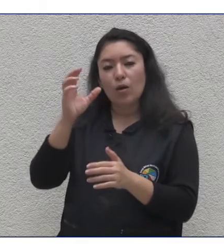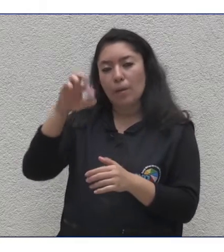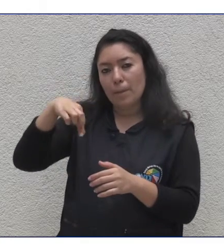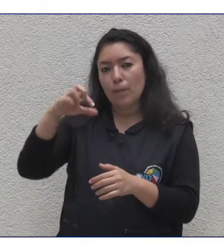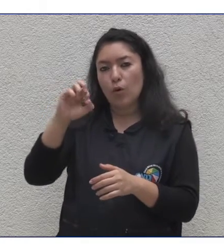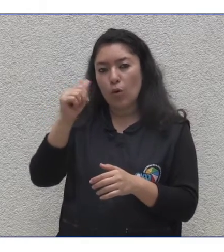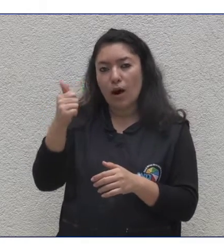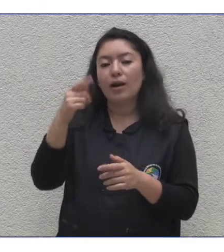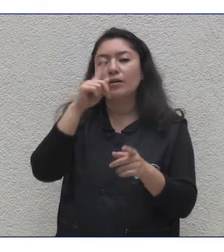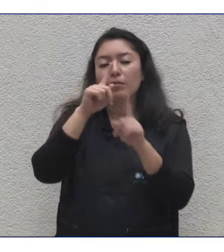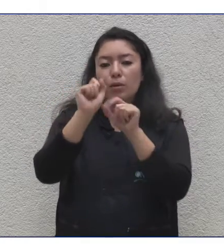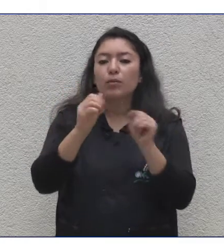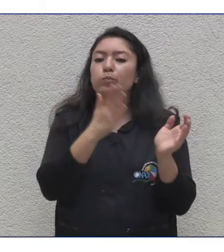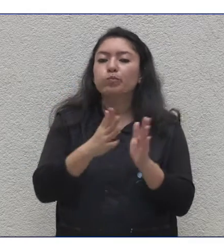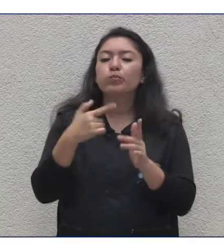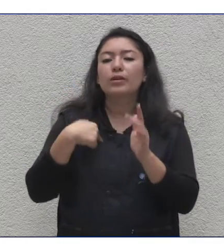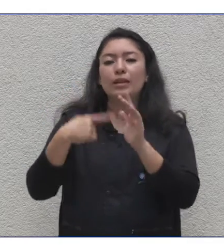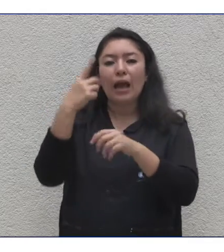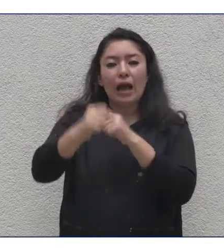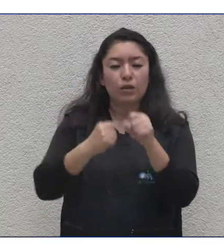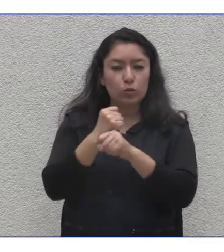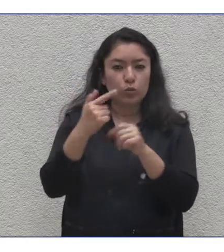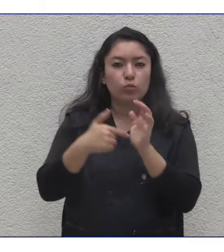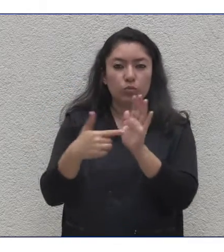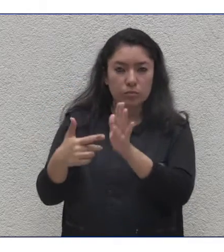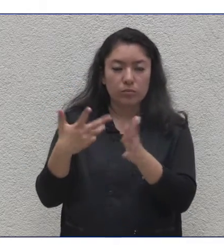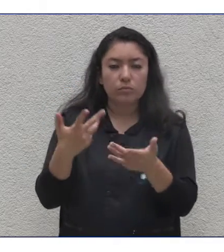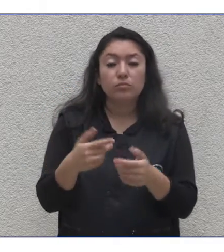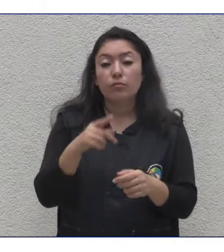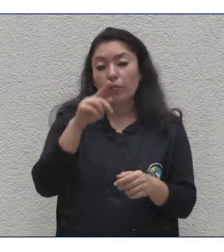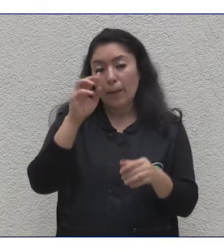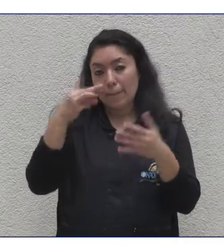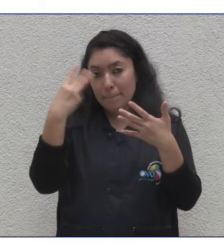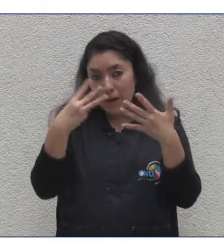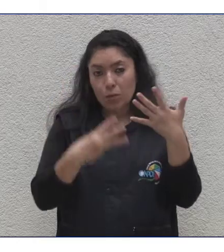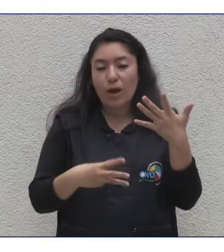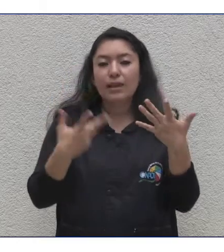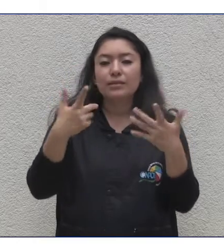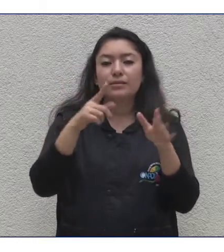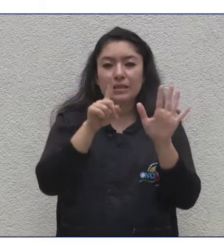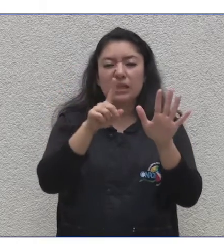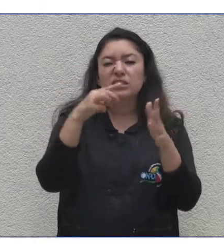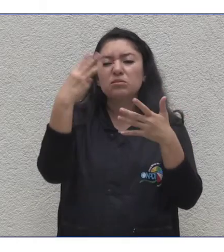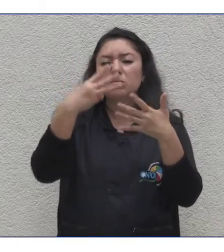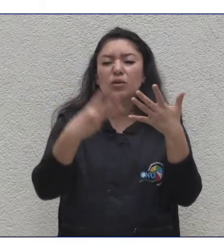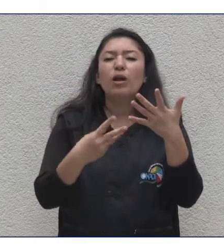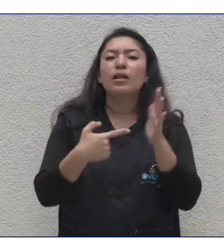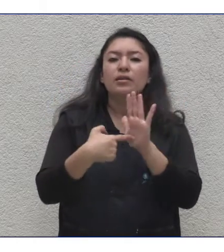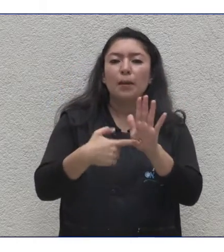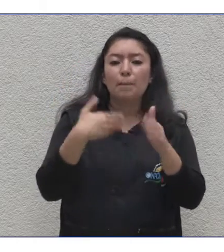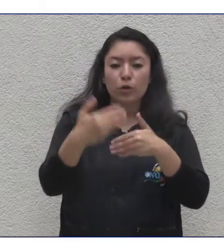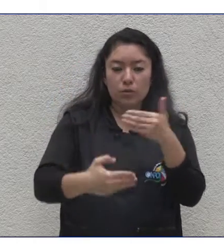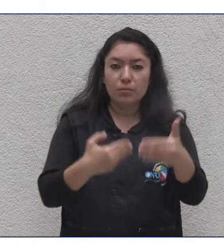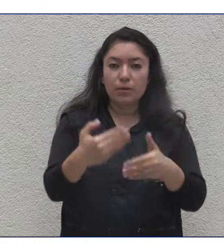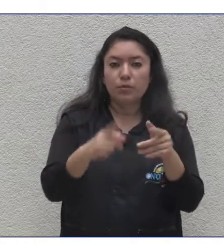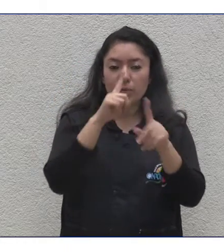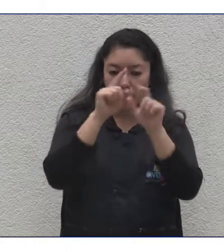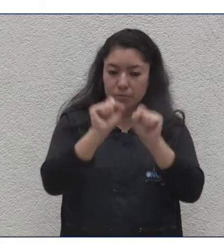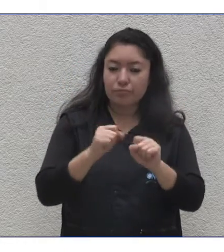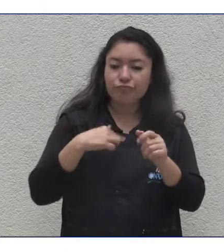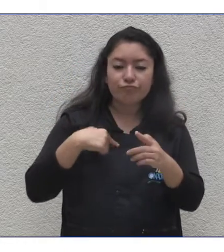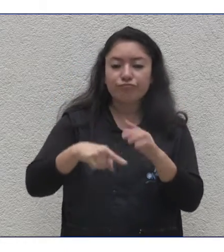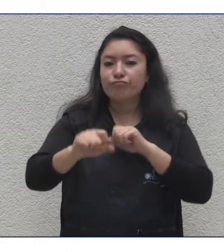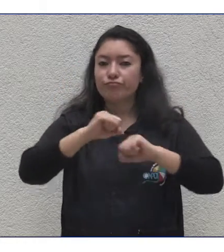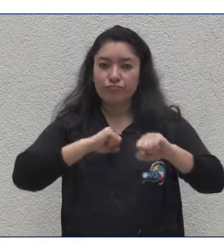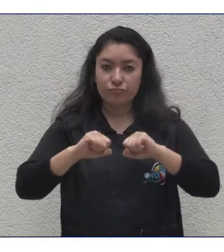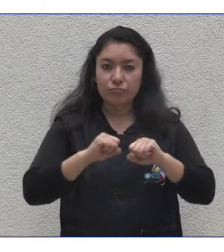los resultados obtenidos en el cumplimiento de los mismos. 6. Manuales de procedimientos, tanto administrativos como